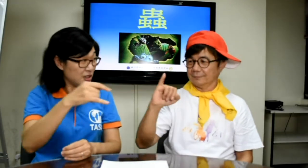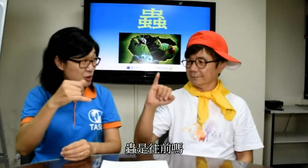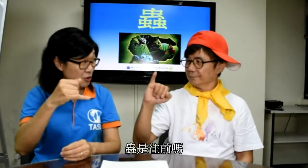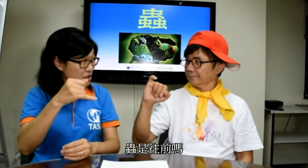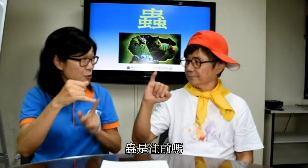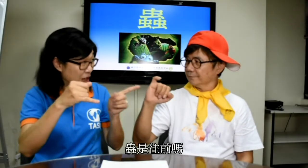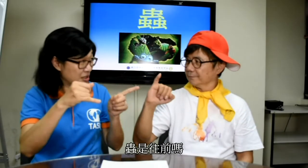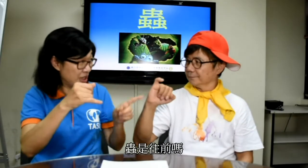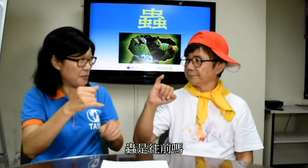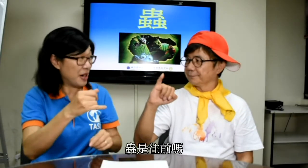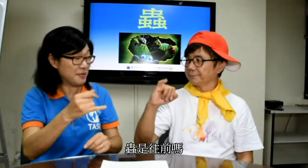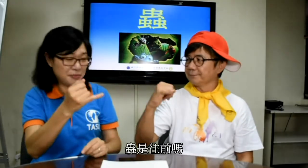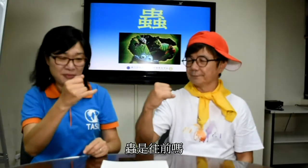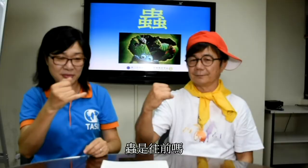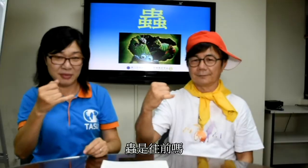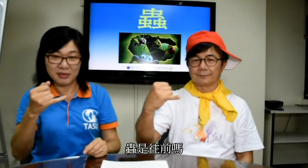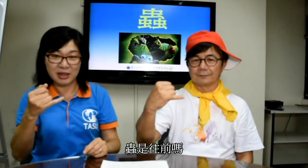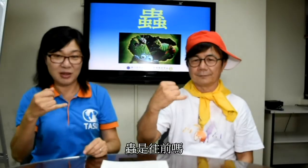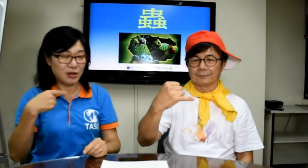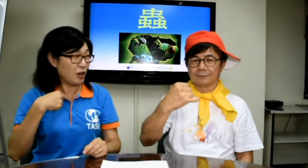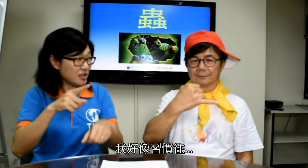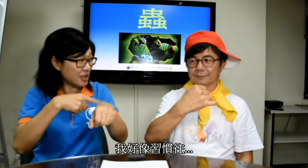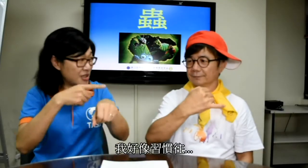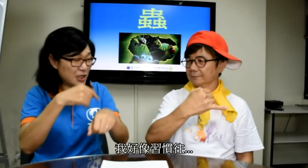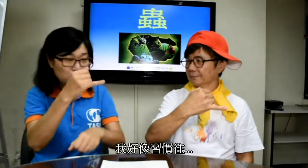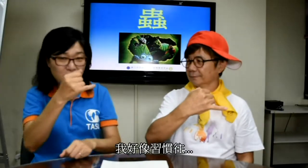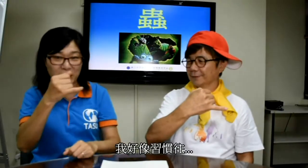虫是往前吗？我好像习惯玩